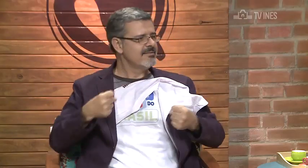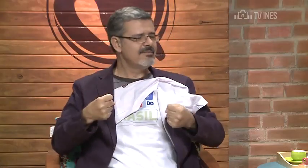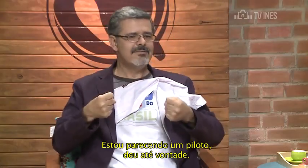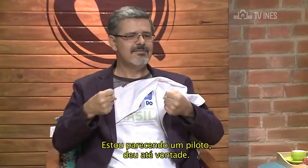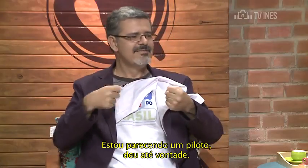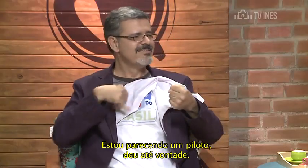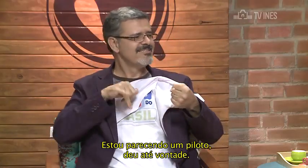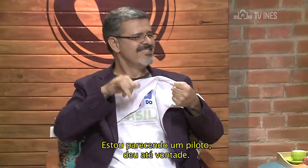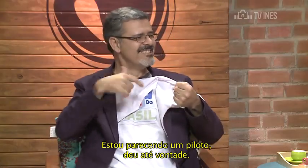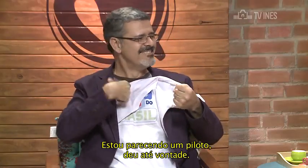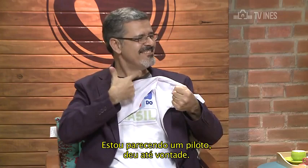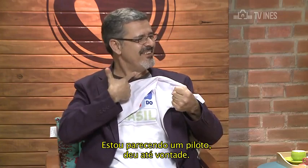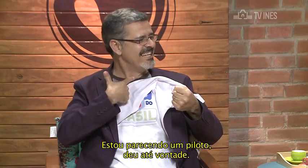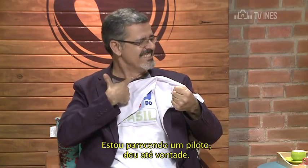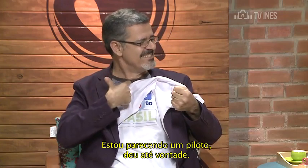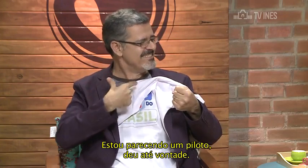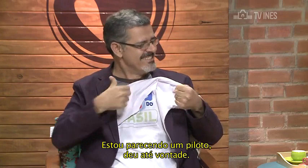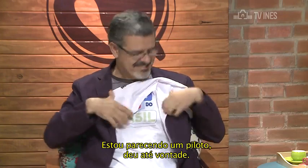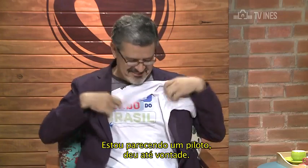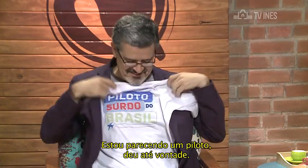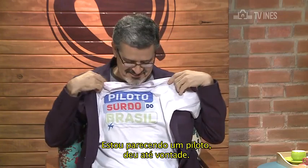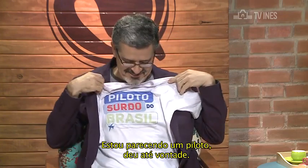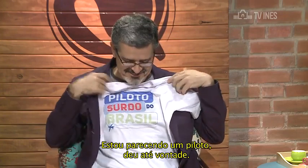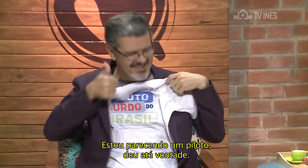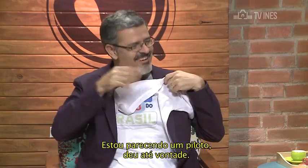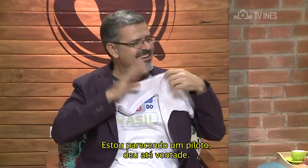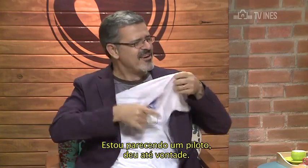Eu estou parecendo um piloto deu até vontade